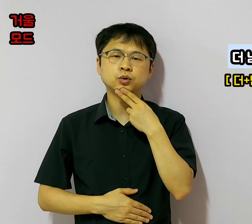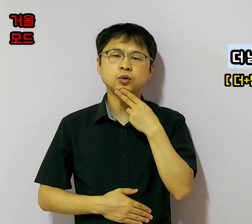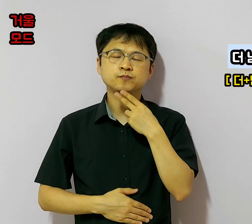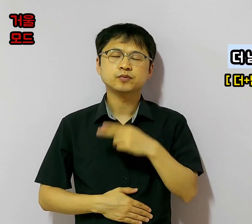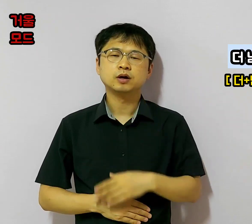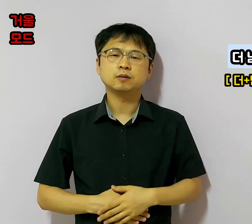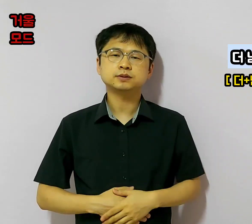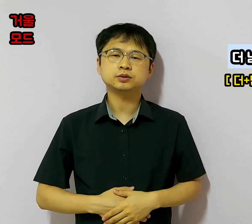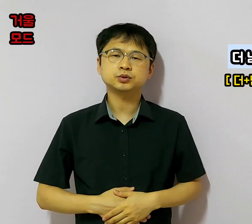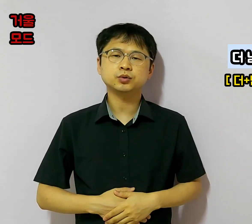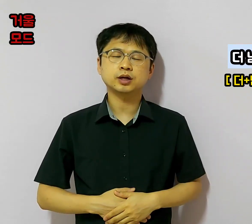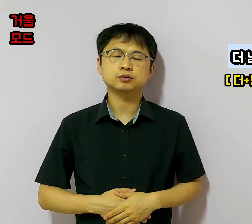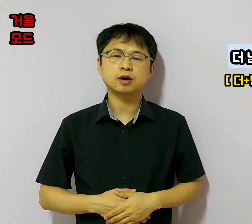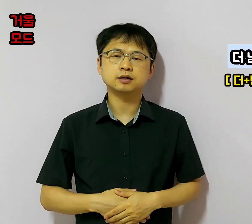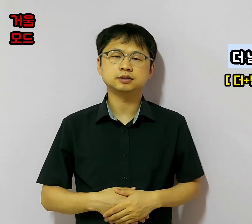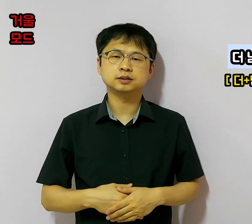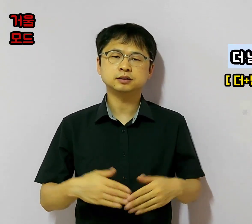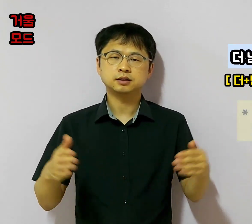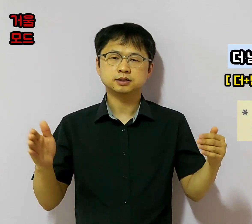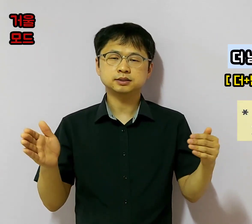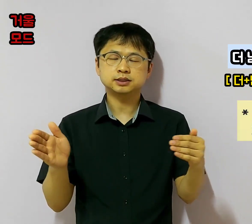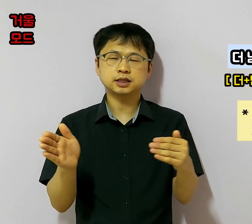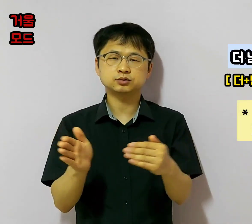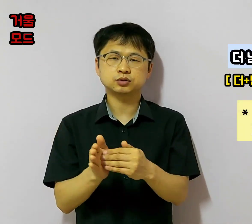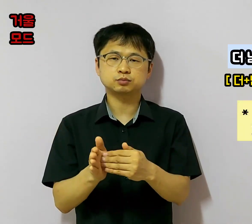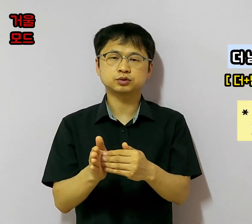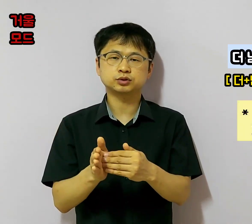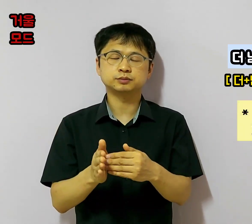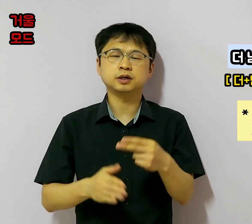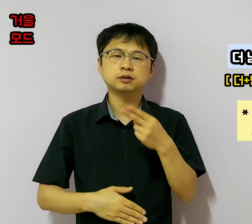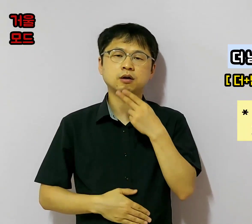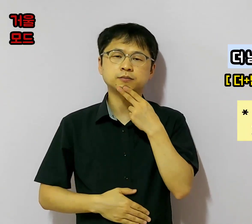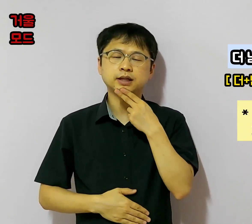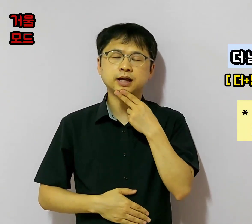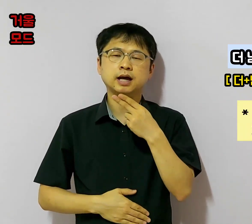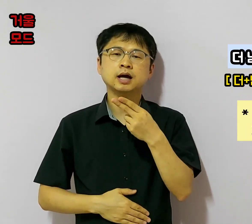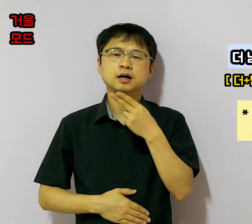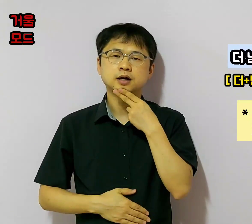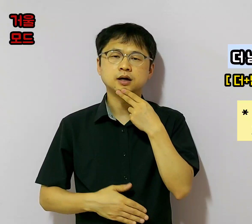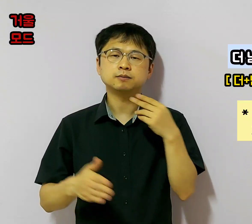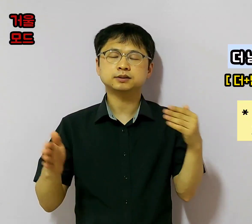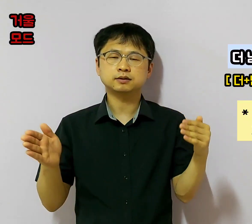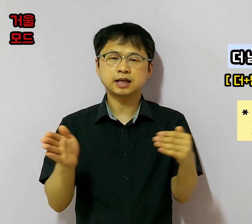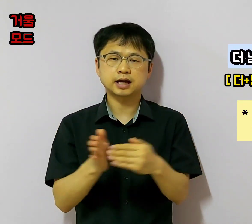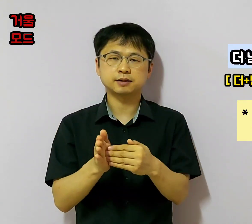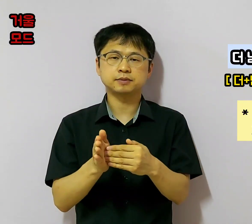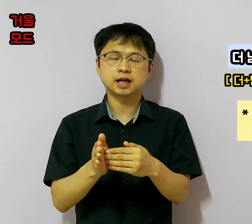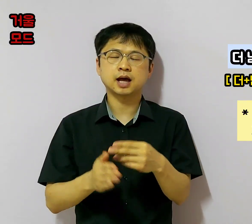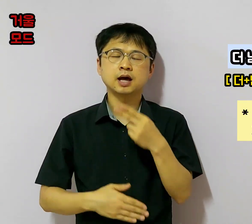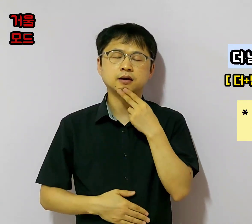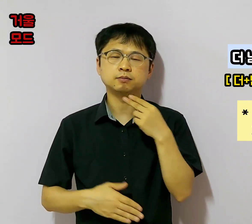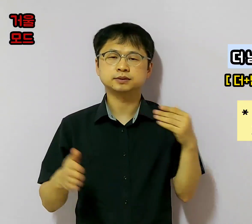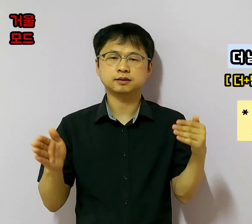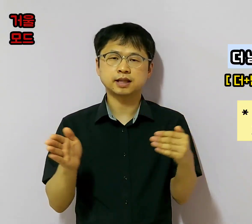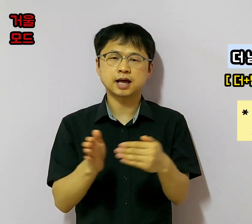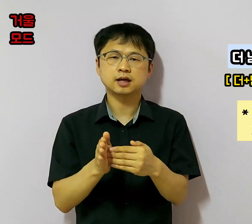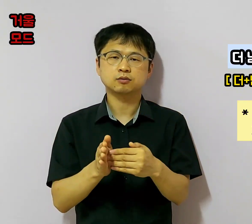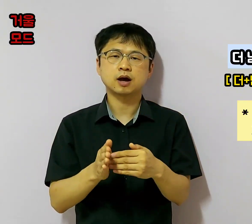해주고 없었죠 라는 과거는 끝이라는 소를 붙여주시면 없다가 없었다가 됩니다. 없었다,